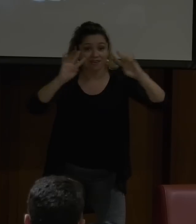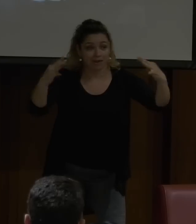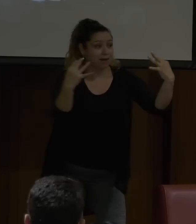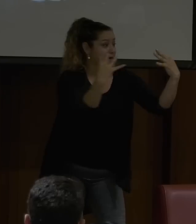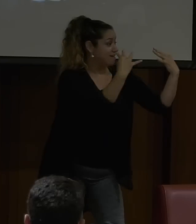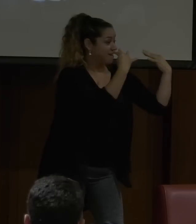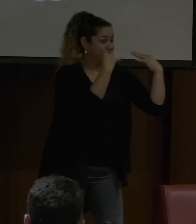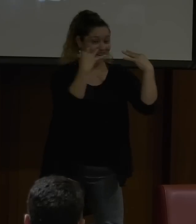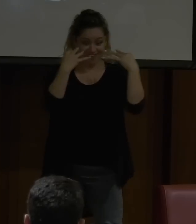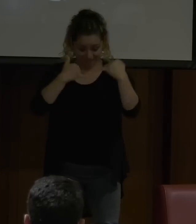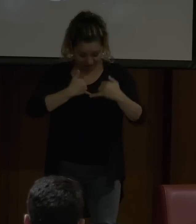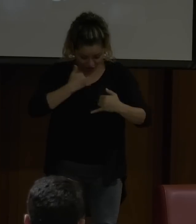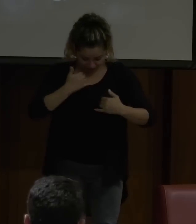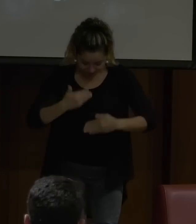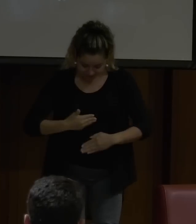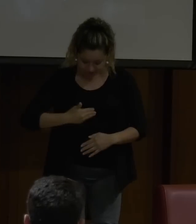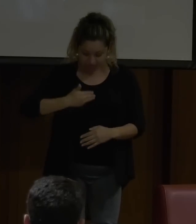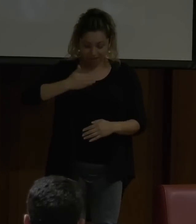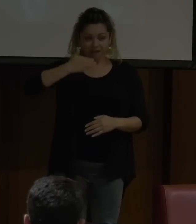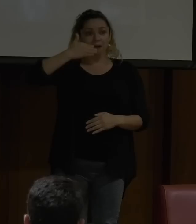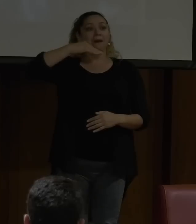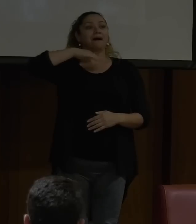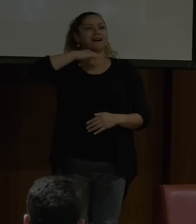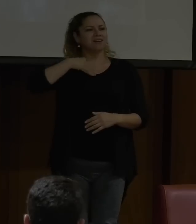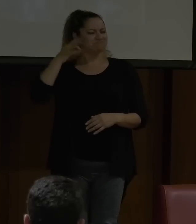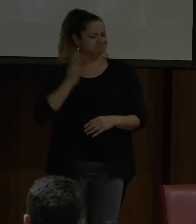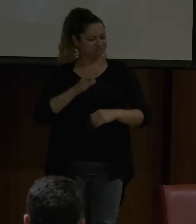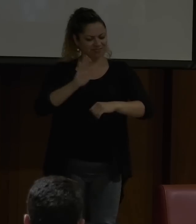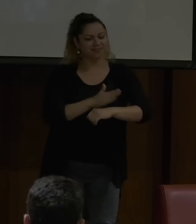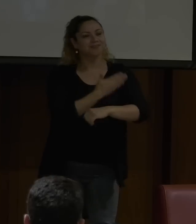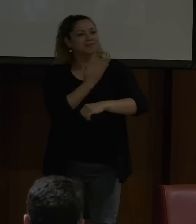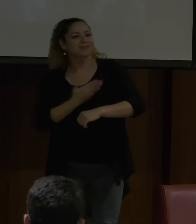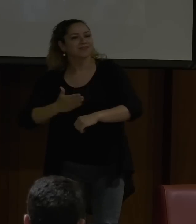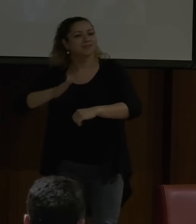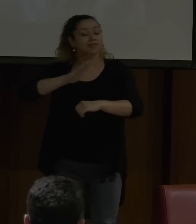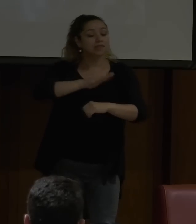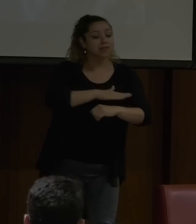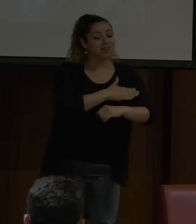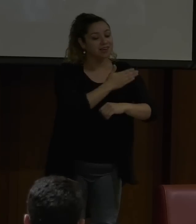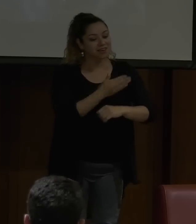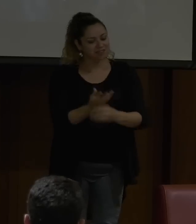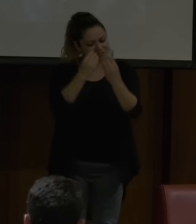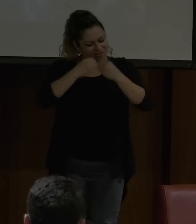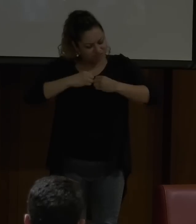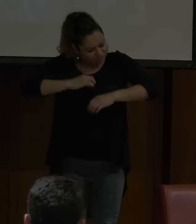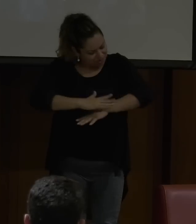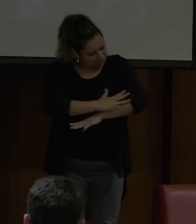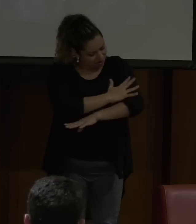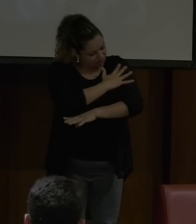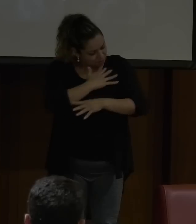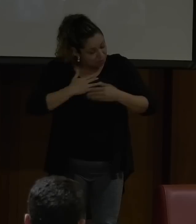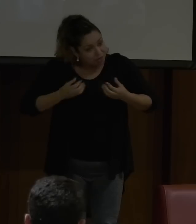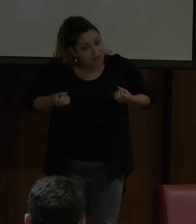fue adolescente vivía cantando canciones, llevando sus emociones